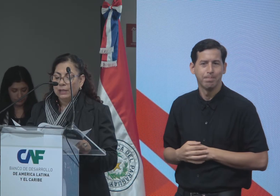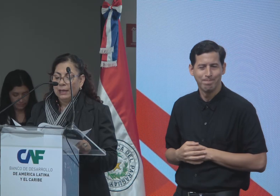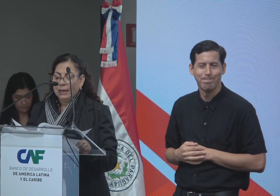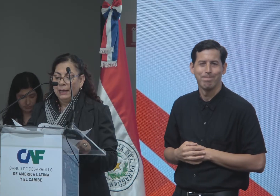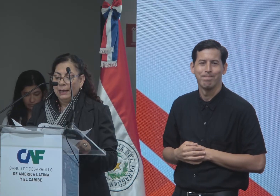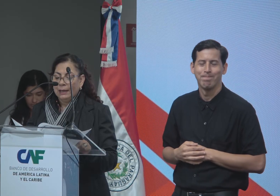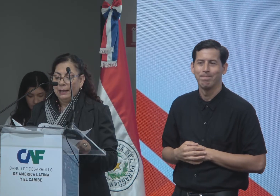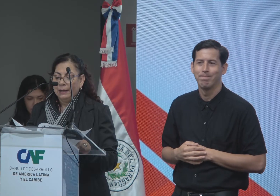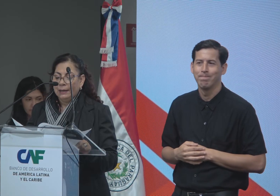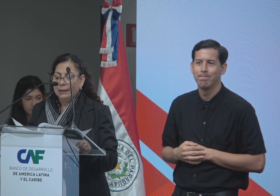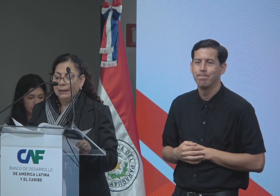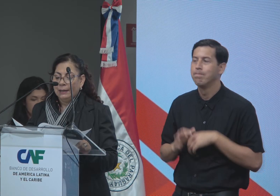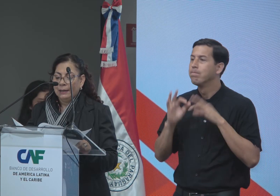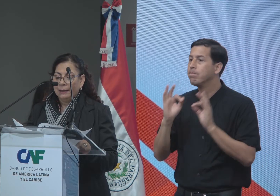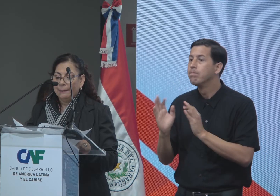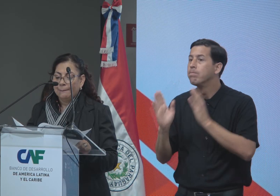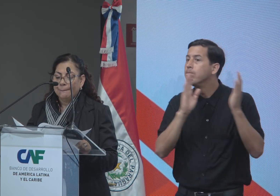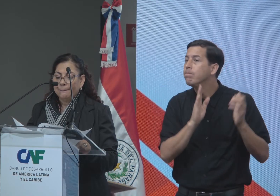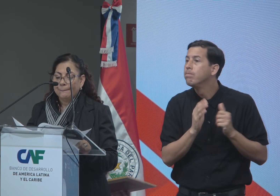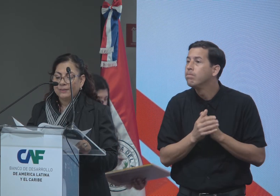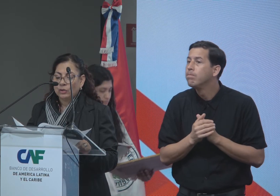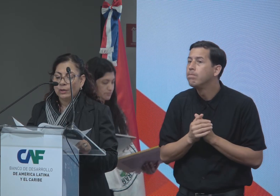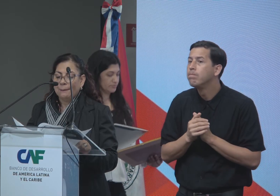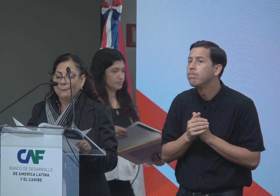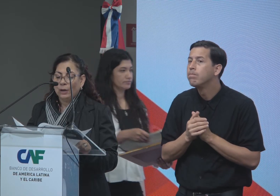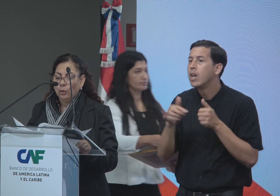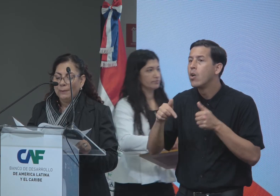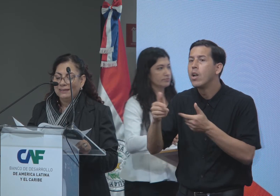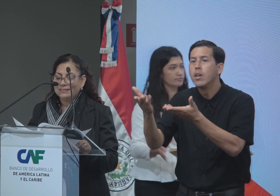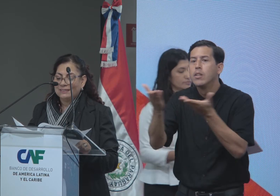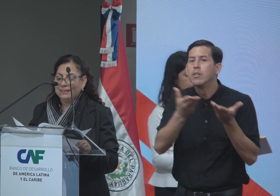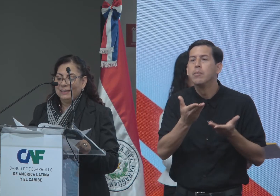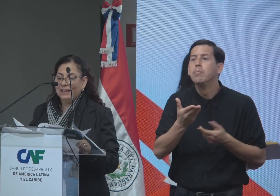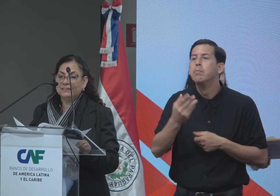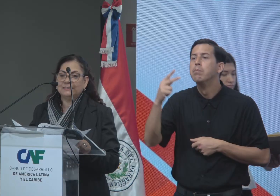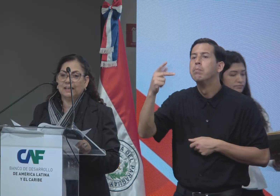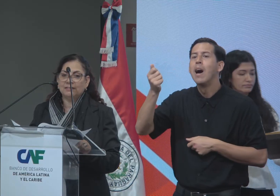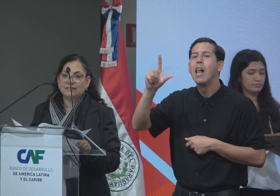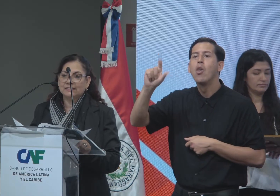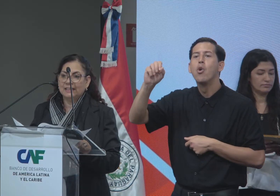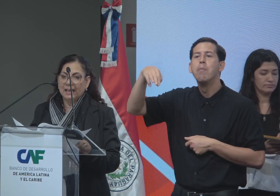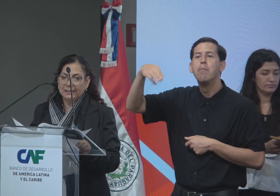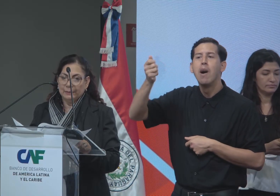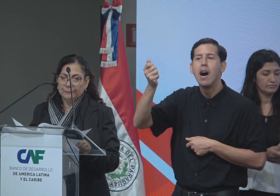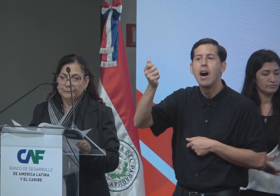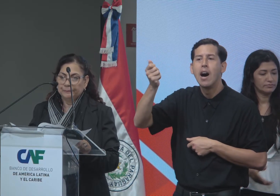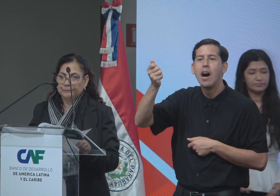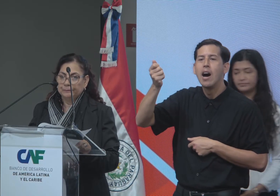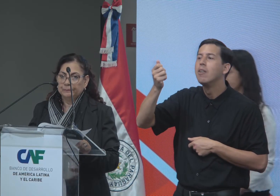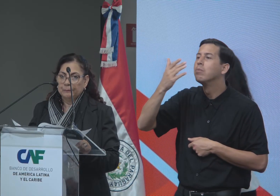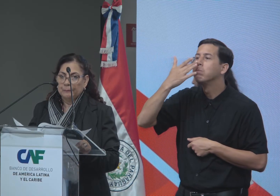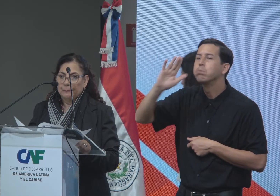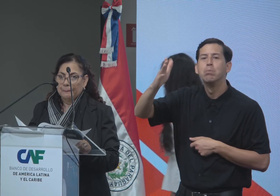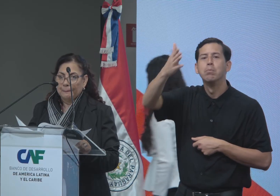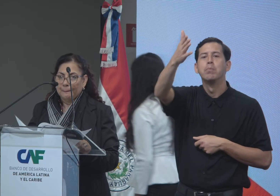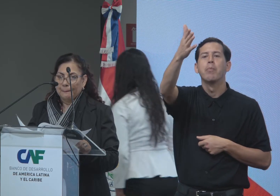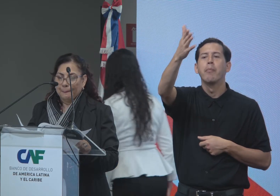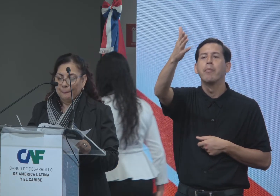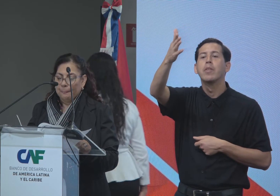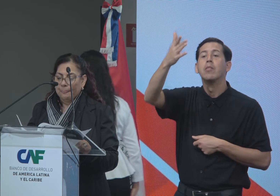Convocamos a la señora Paloma Cecilia Chávez Zelaya.